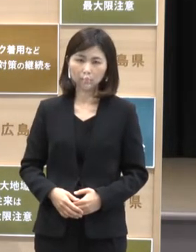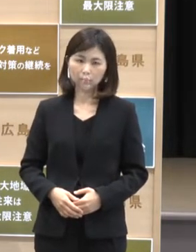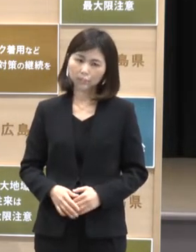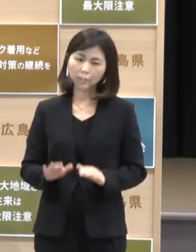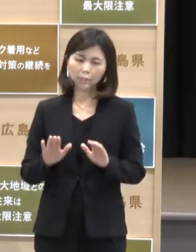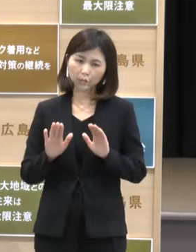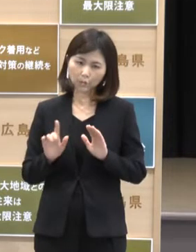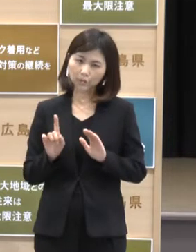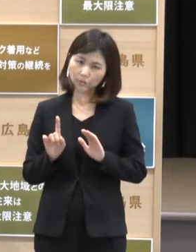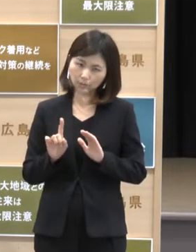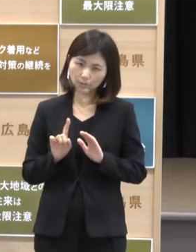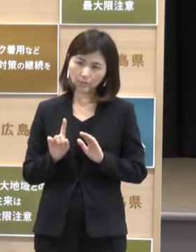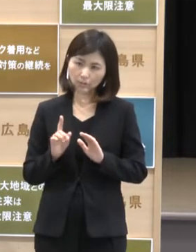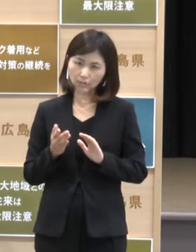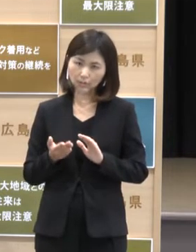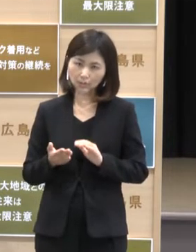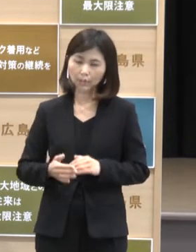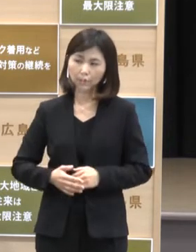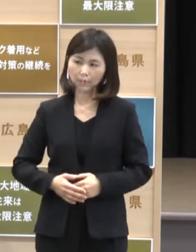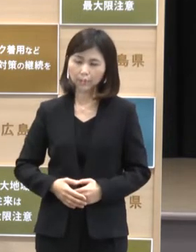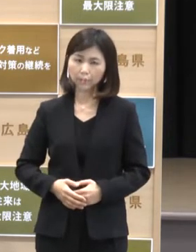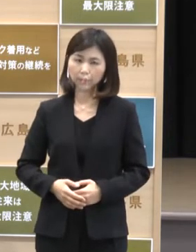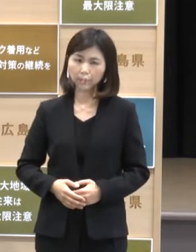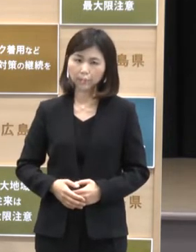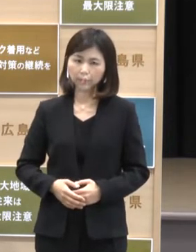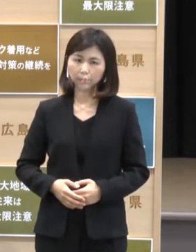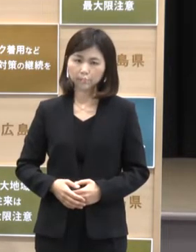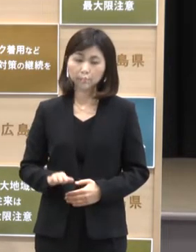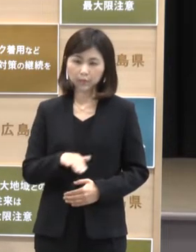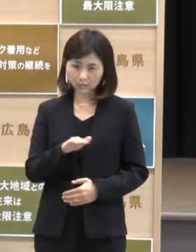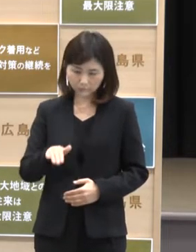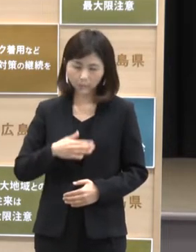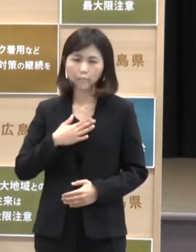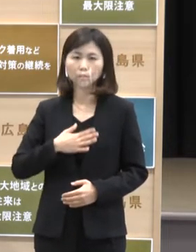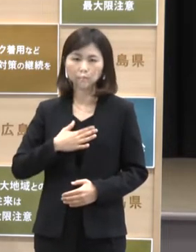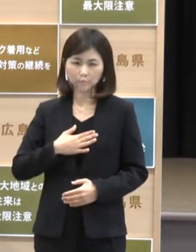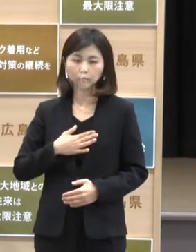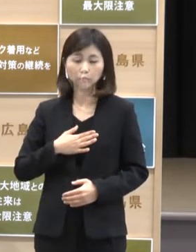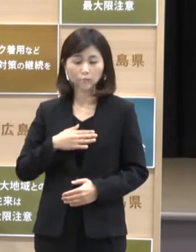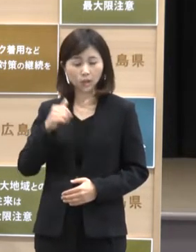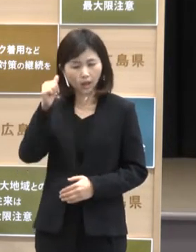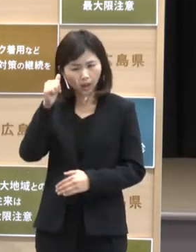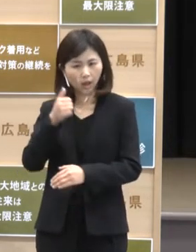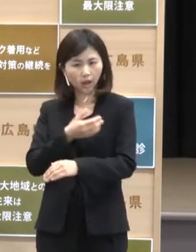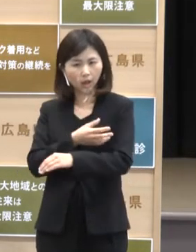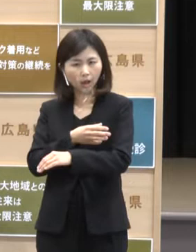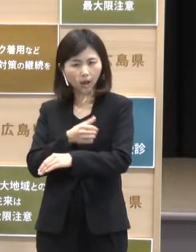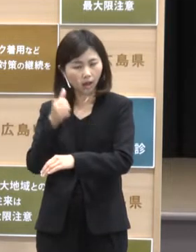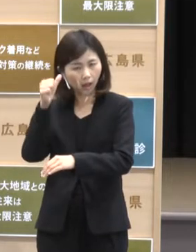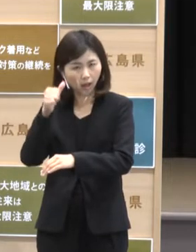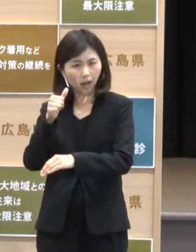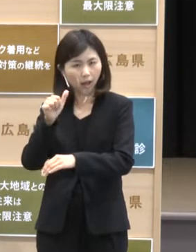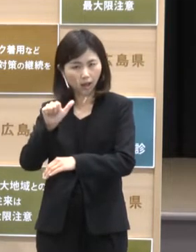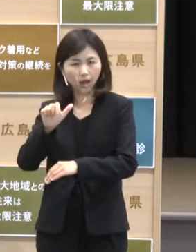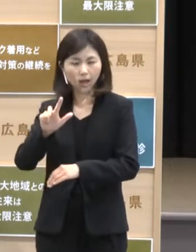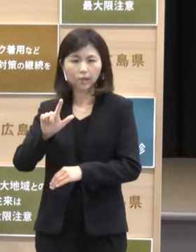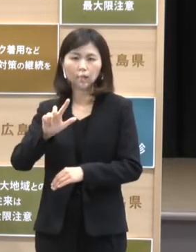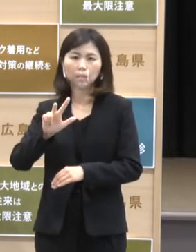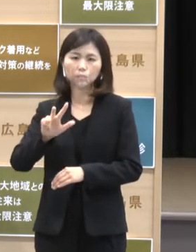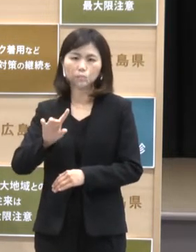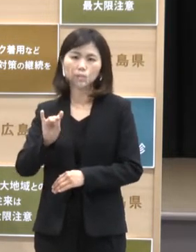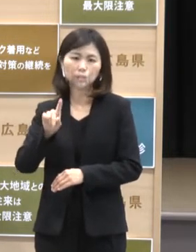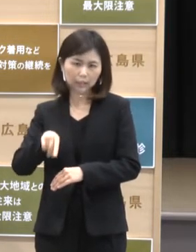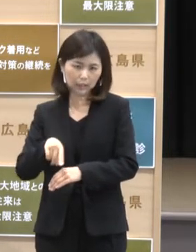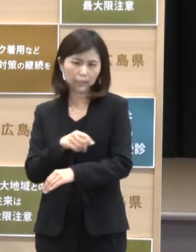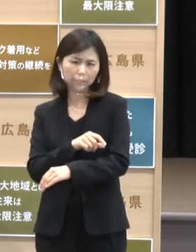受け止めというか、これはですね、はい、ご承知のようにですね、アレルギーなどで、メッセージ RNA 型のワク